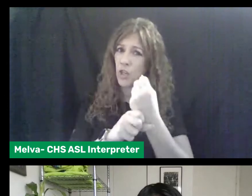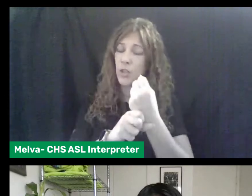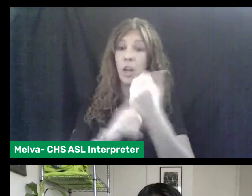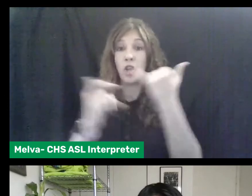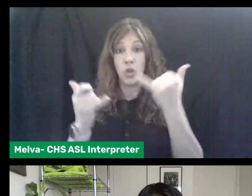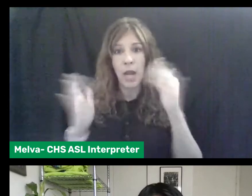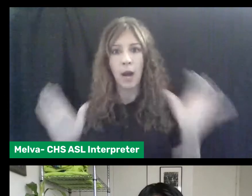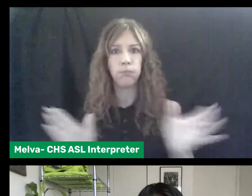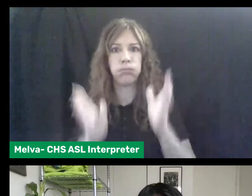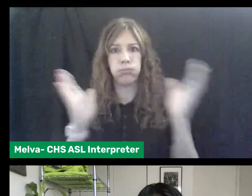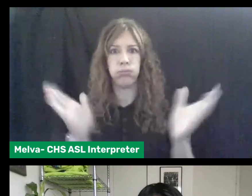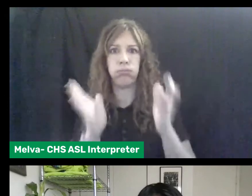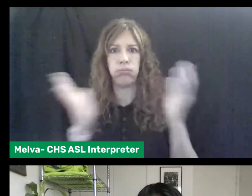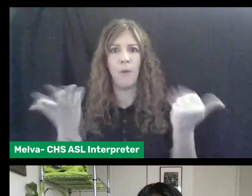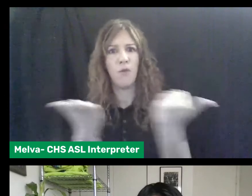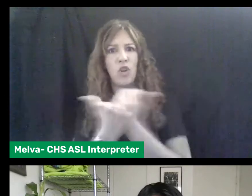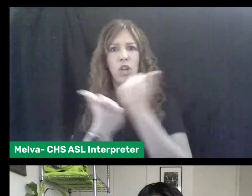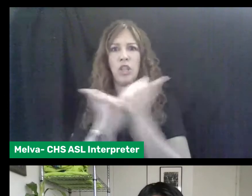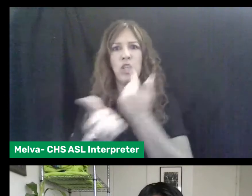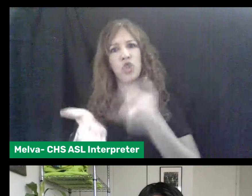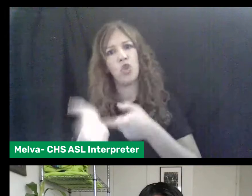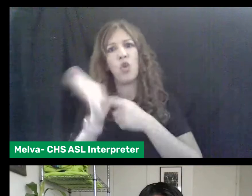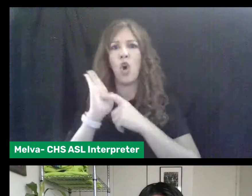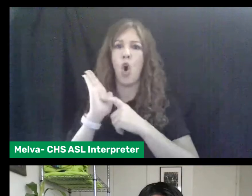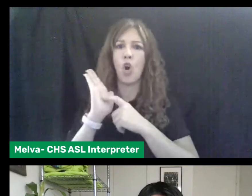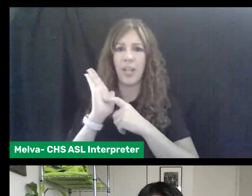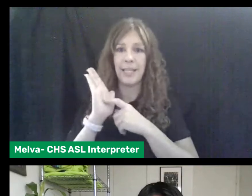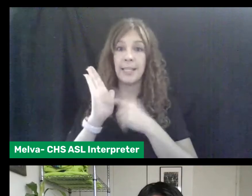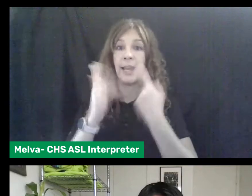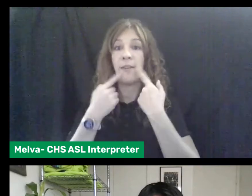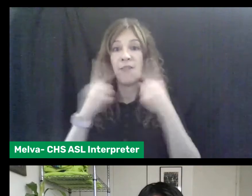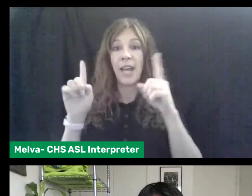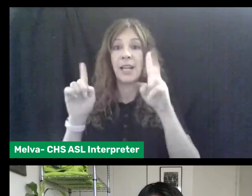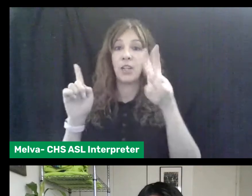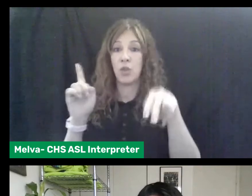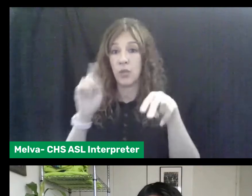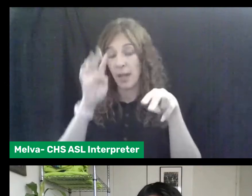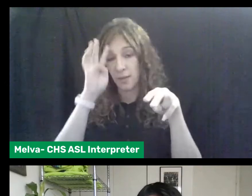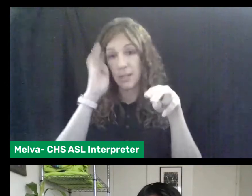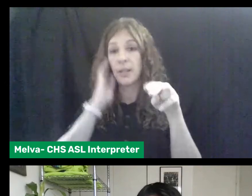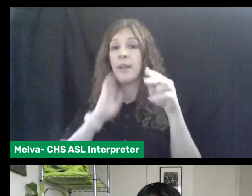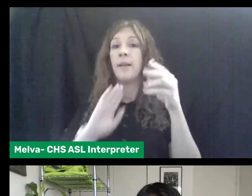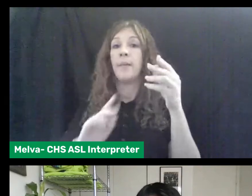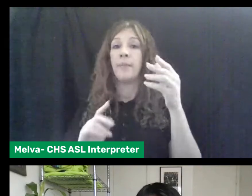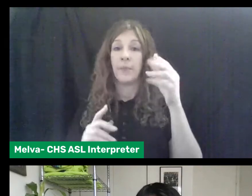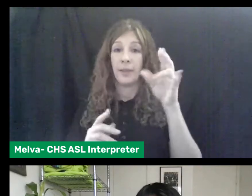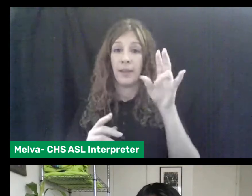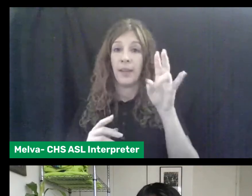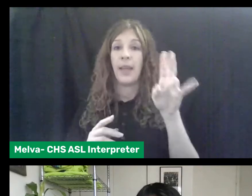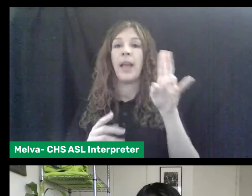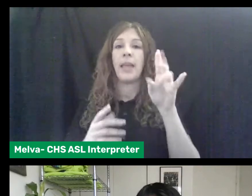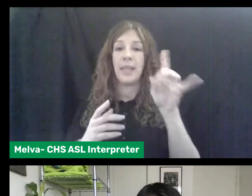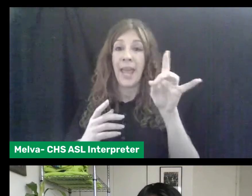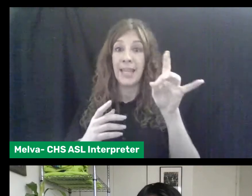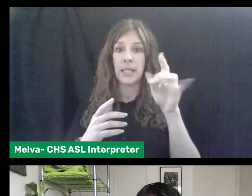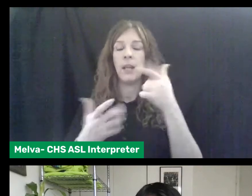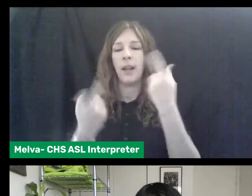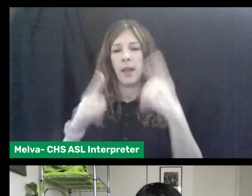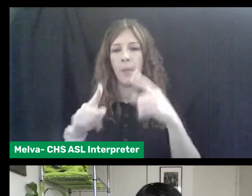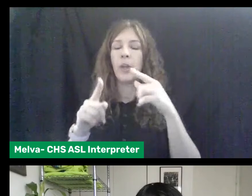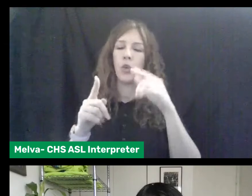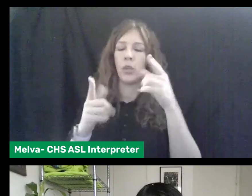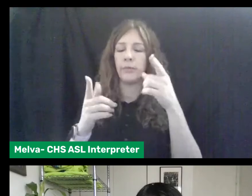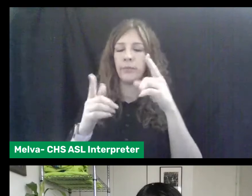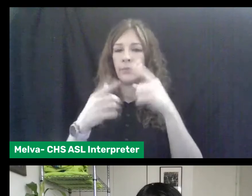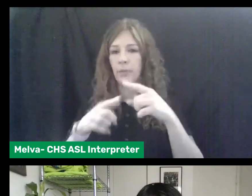en 2015 afortunadamente pasó en la ciudad de Chicago. Esta ordenanza lo que permite es al vendedor